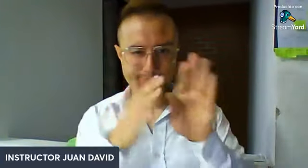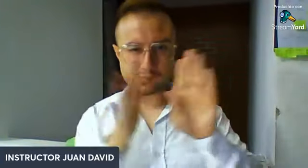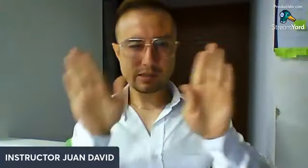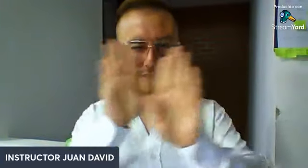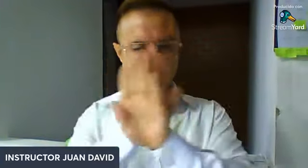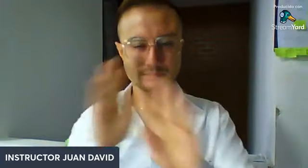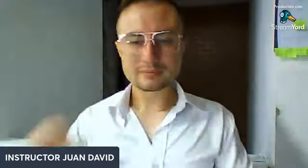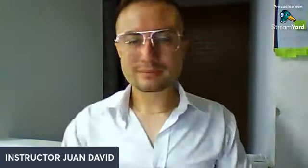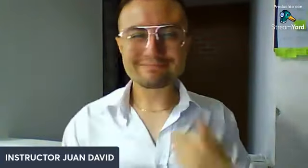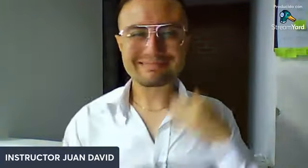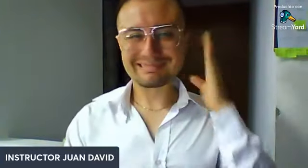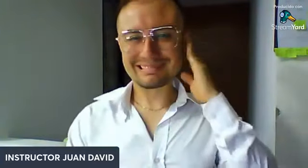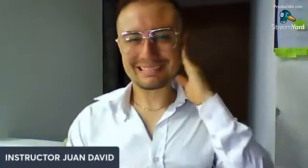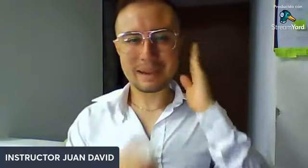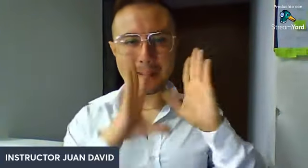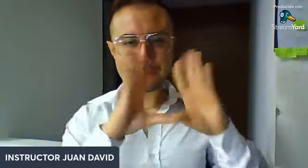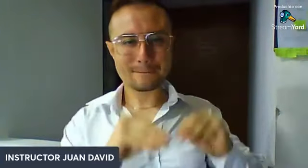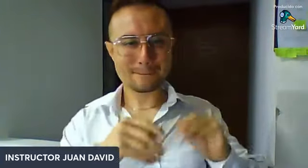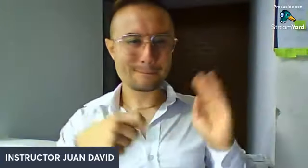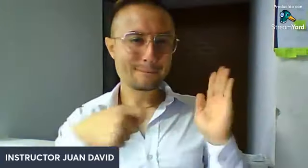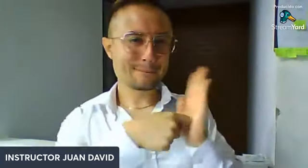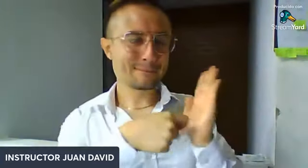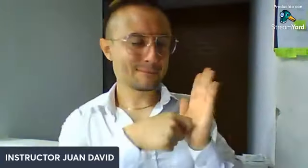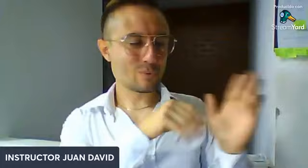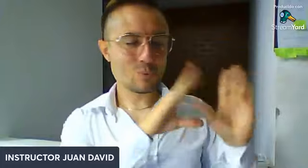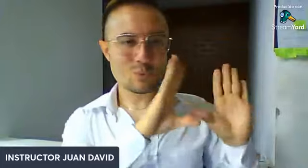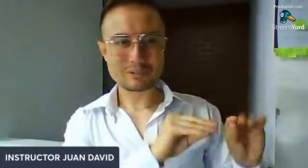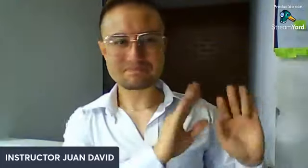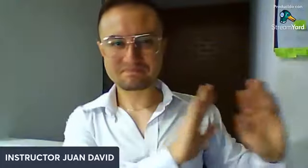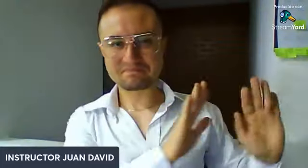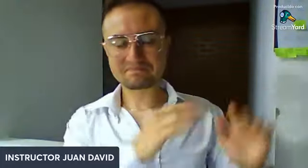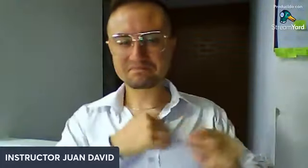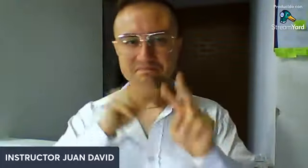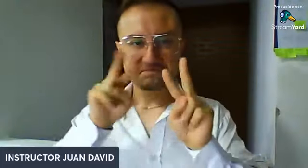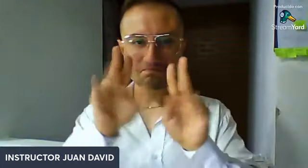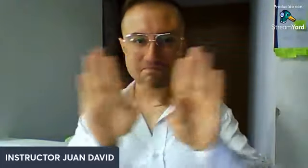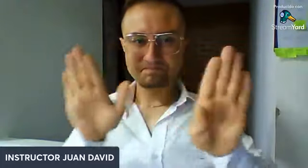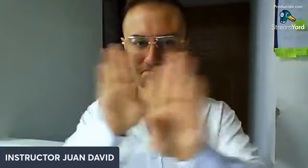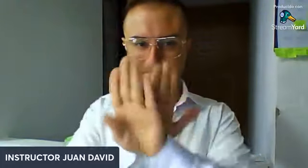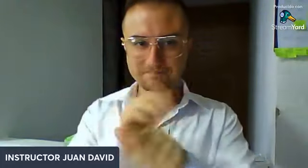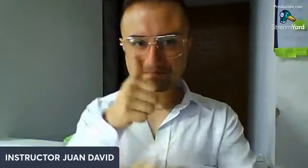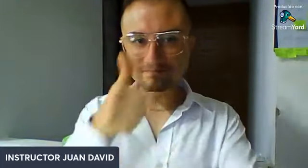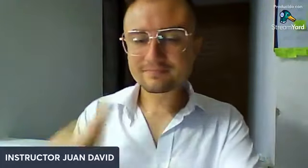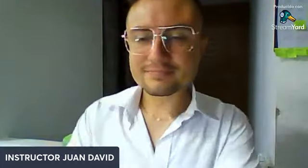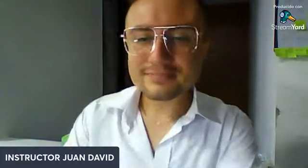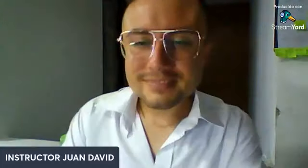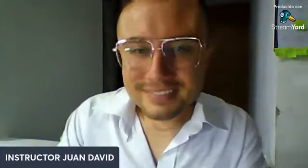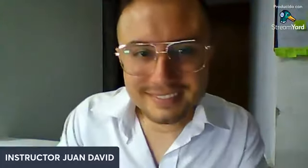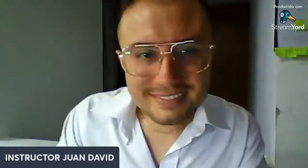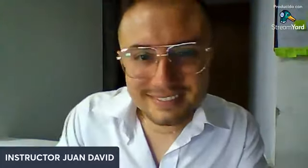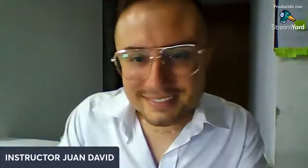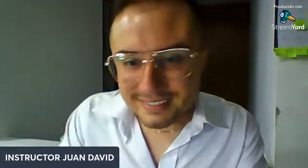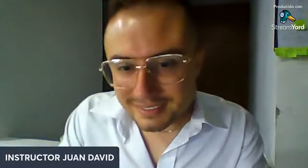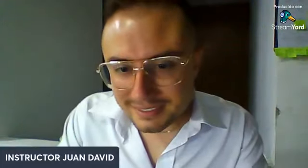y yo les doy. Entonces, voy a proyectar la pantalla, el celular se me apagó, entonces no puedo ver los